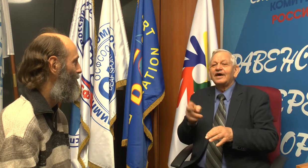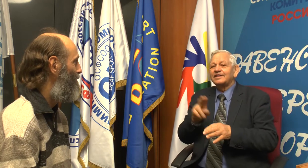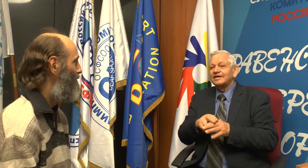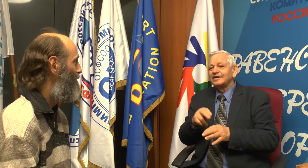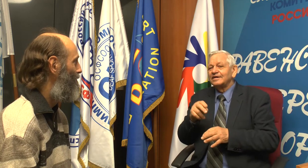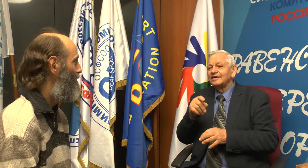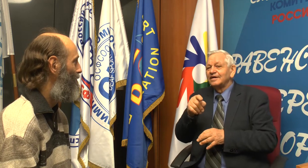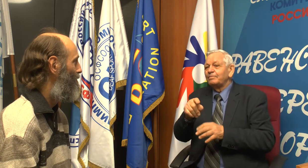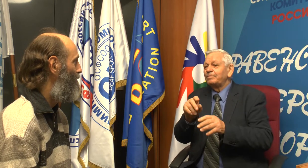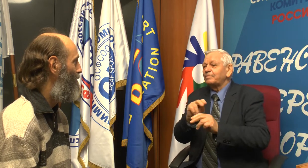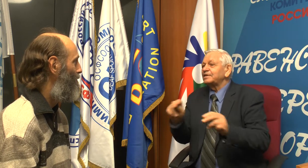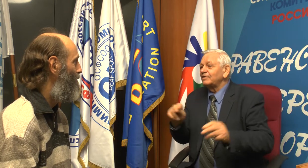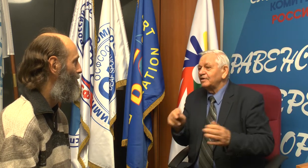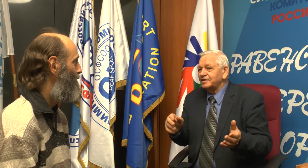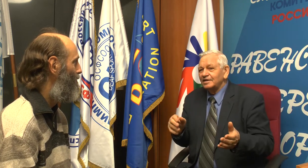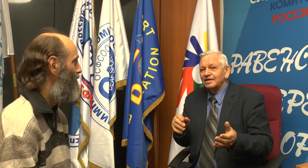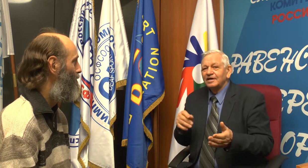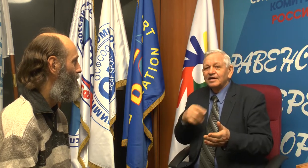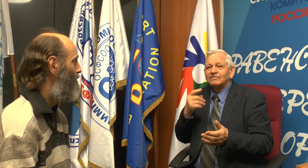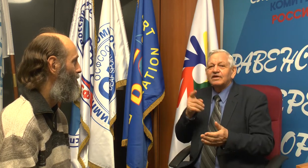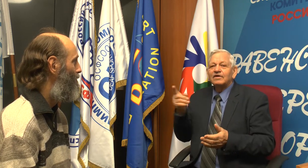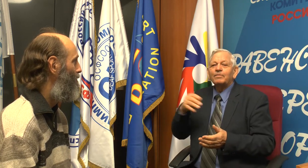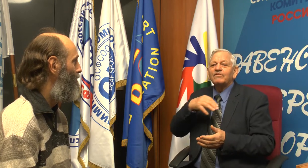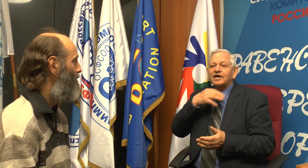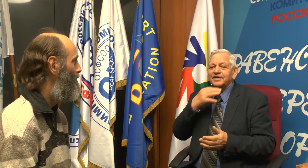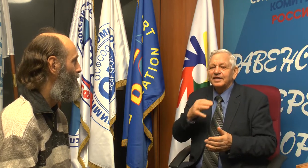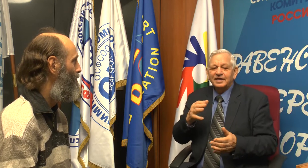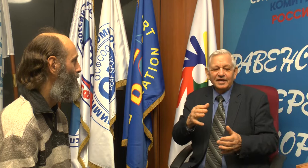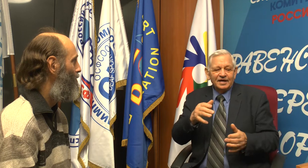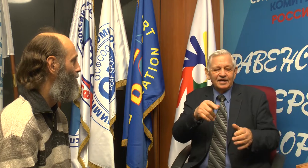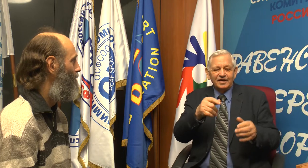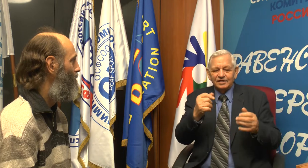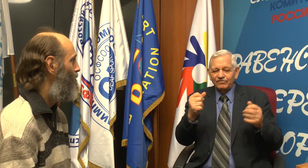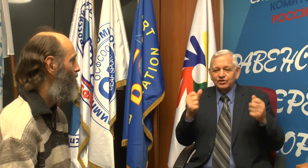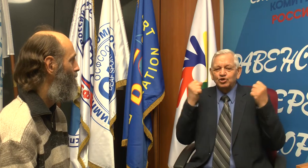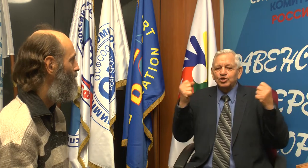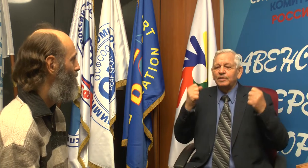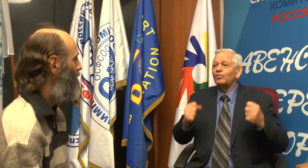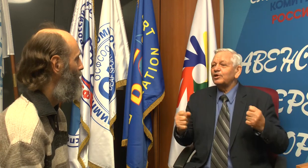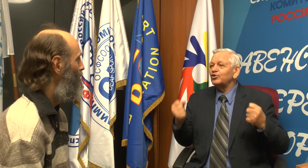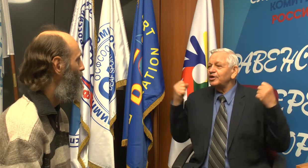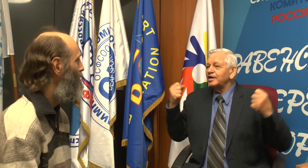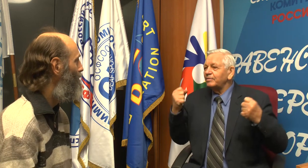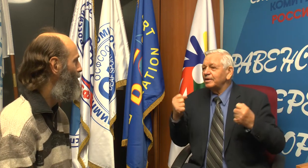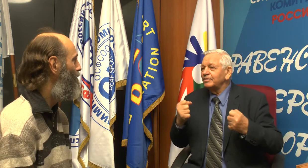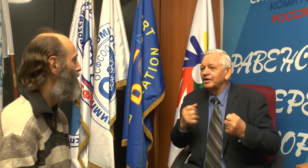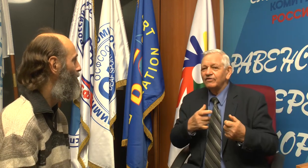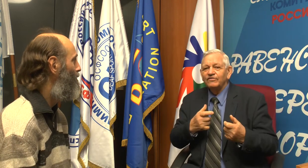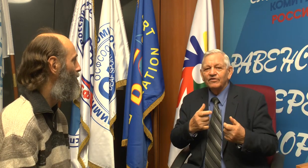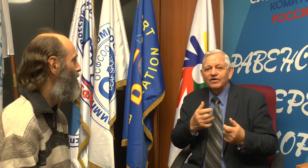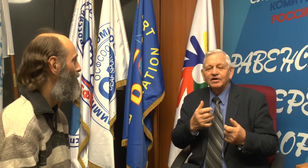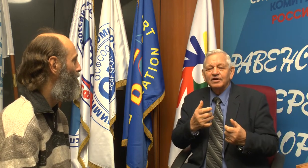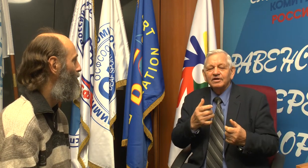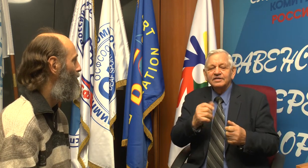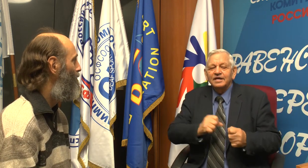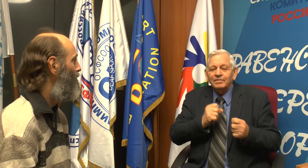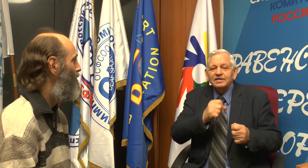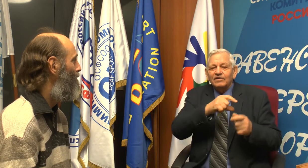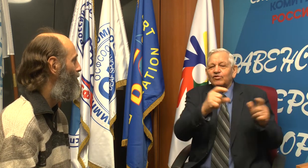это преподаватели. Говорит, вам хватит физическими упражнениями заниматься в